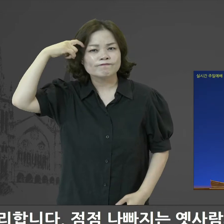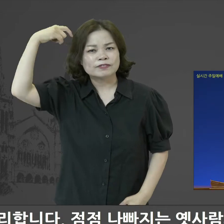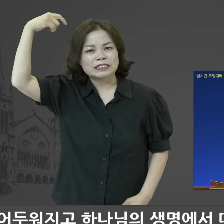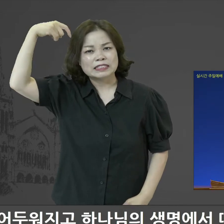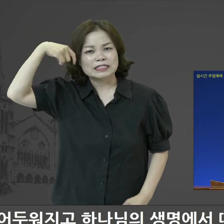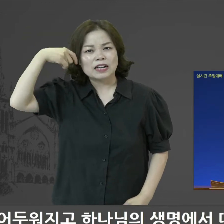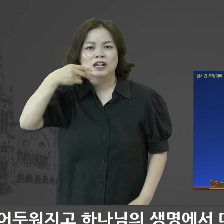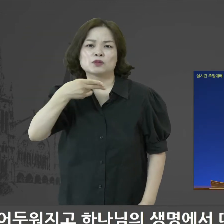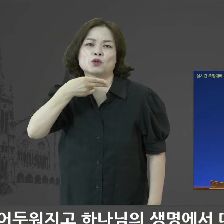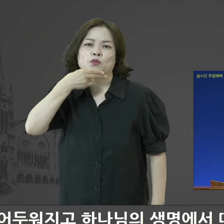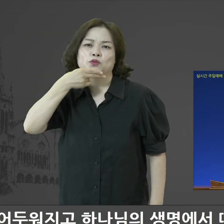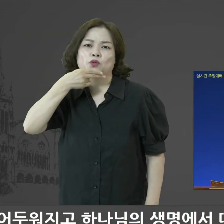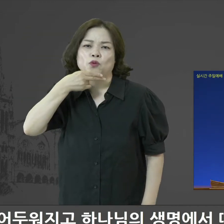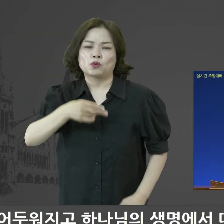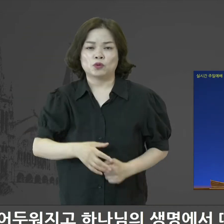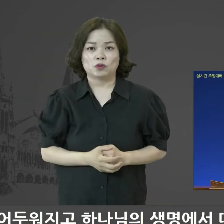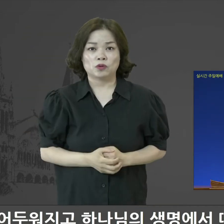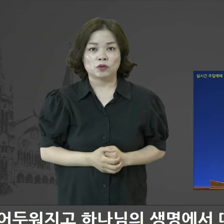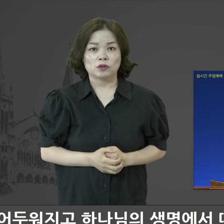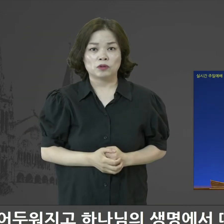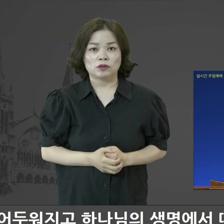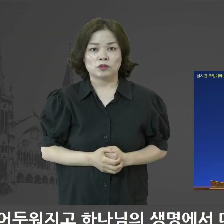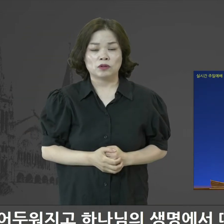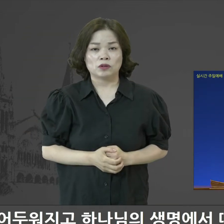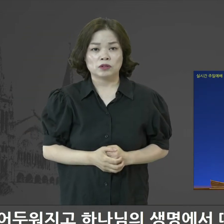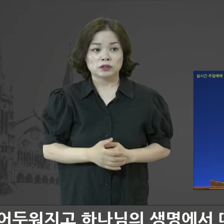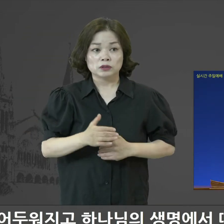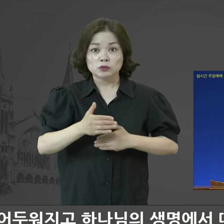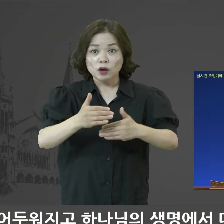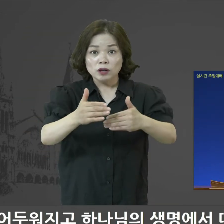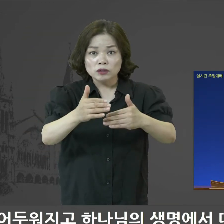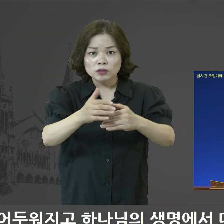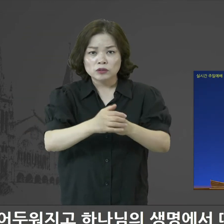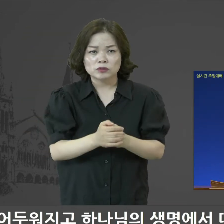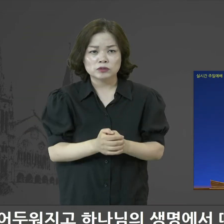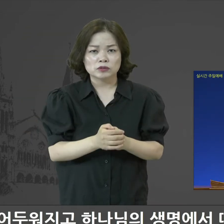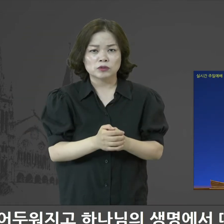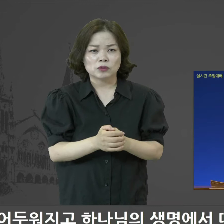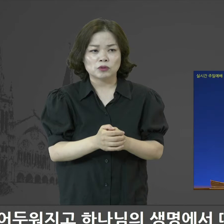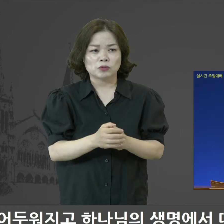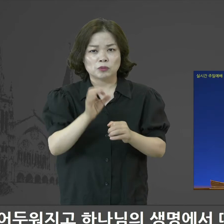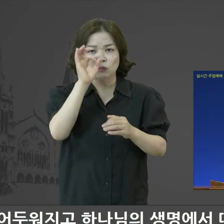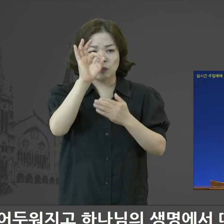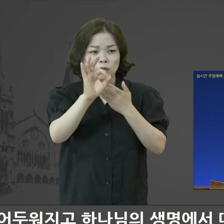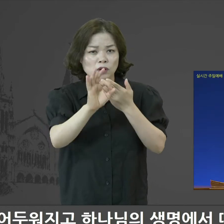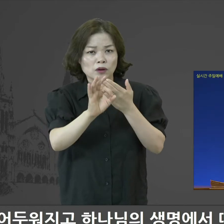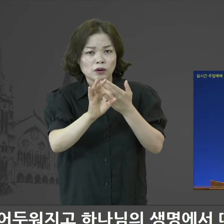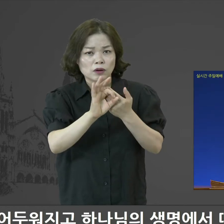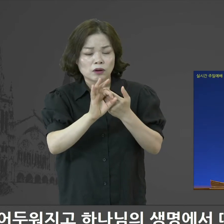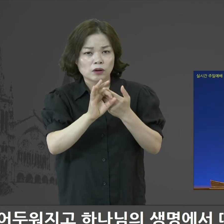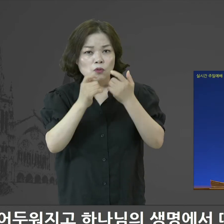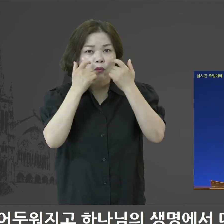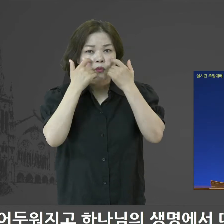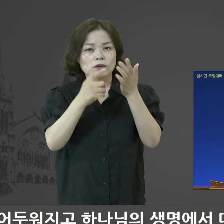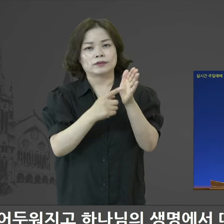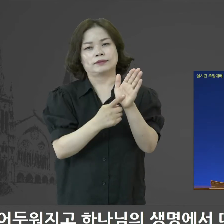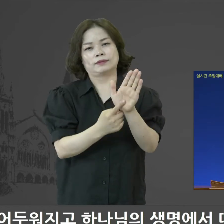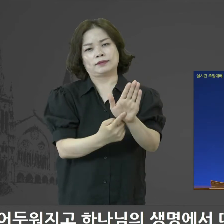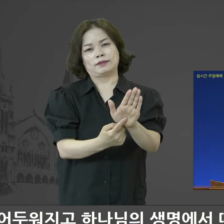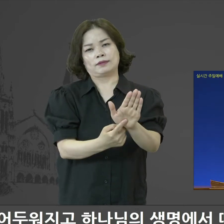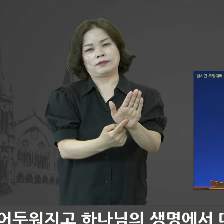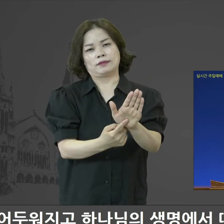되는 겁니다. 근데 여기서 이 과정에서 원문으로 보면 아주 분명하게 드러나는 것이